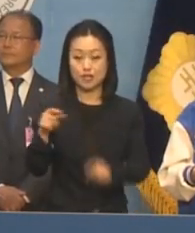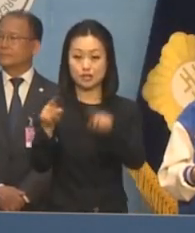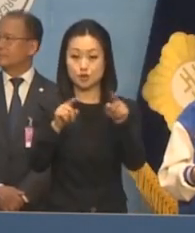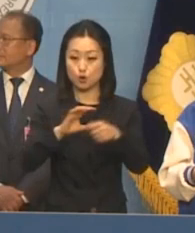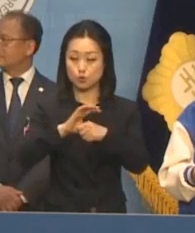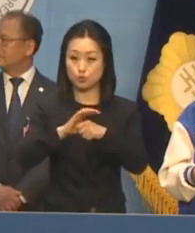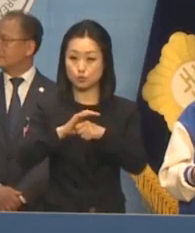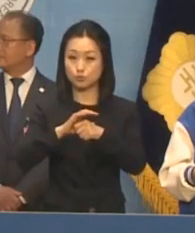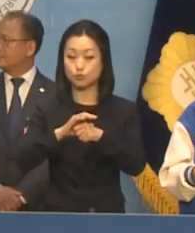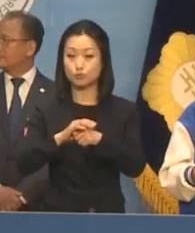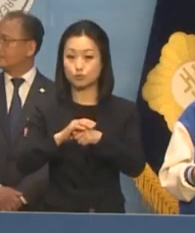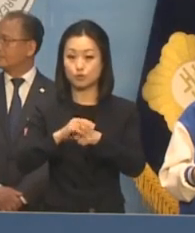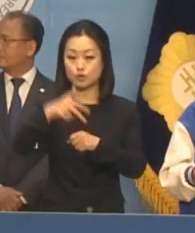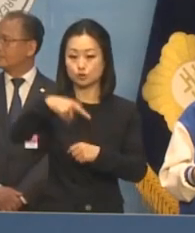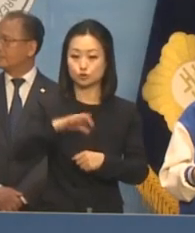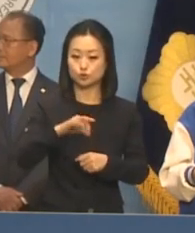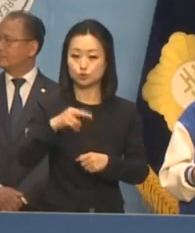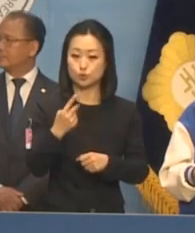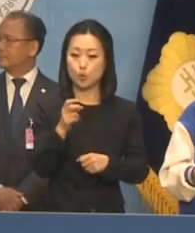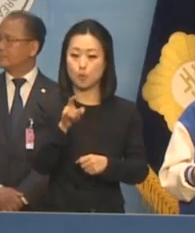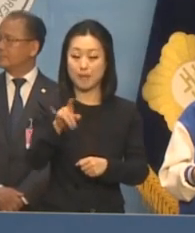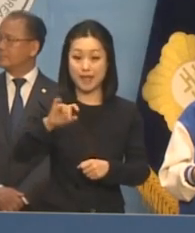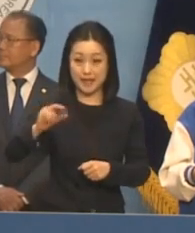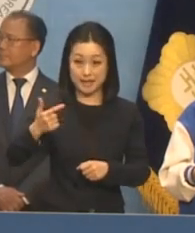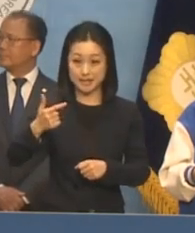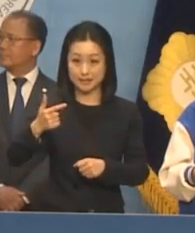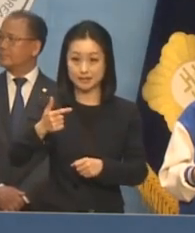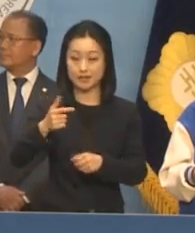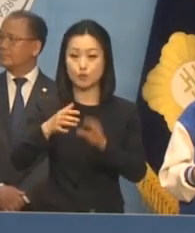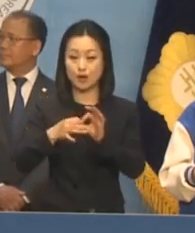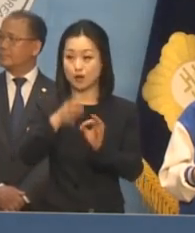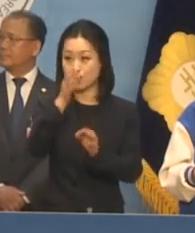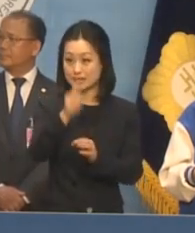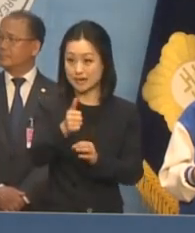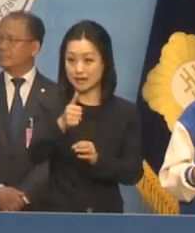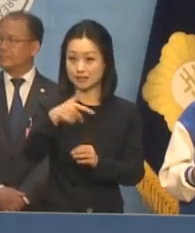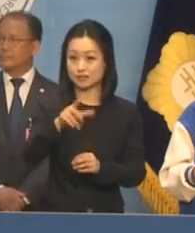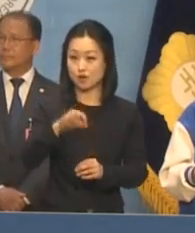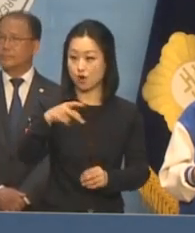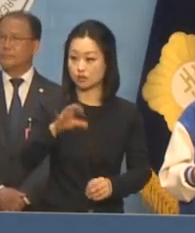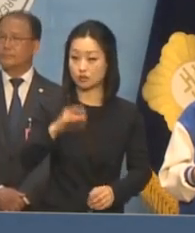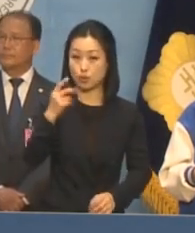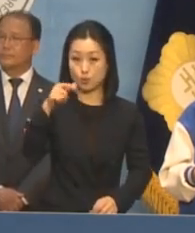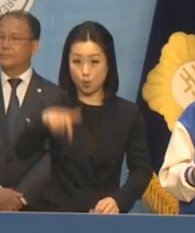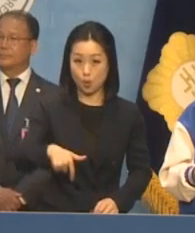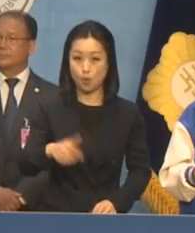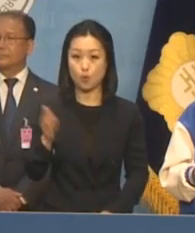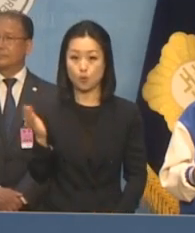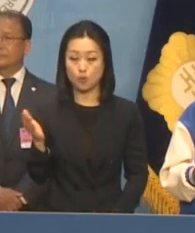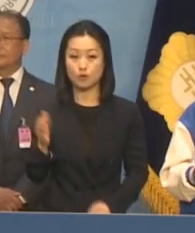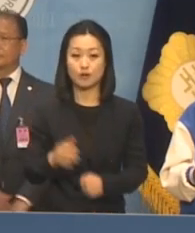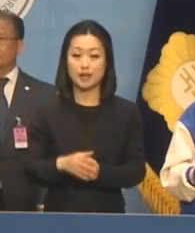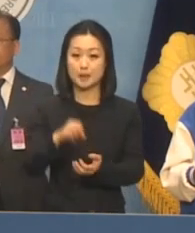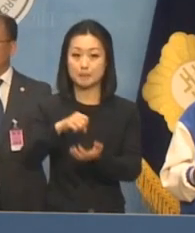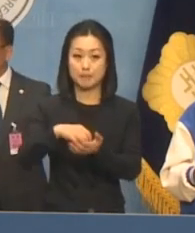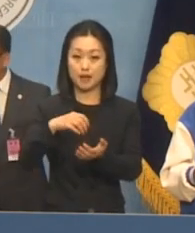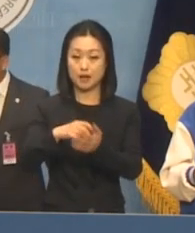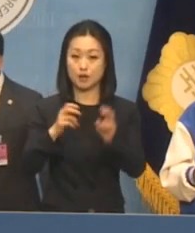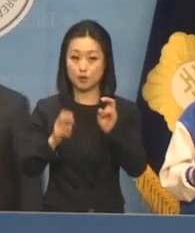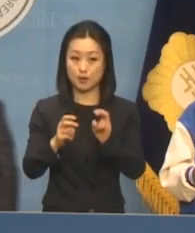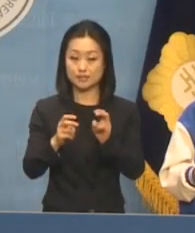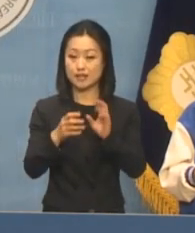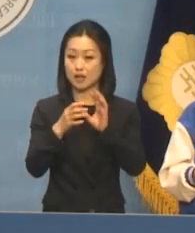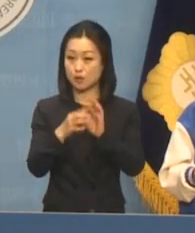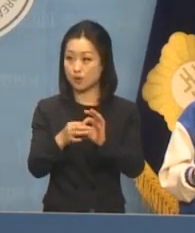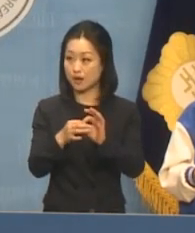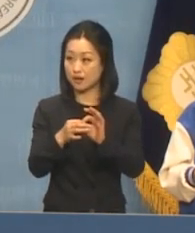중대 중 도메인 조합연합회 정성록 회장님 오셨습니다 대한재가 협회 우원석